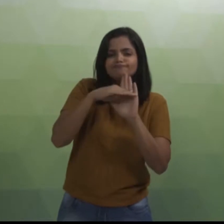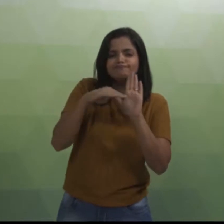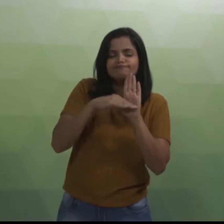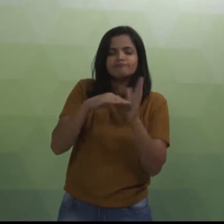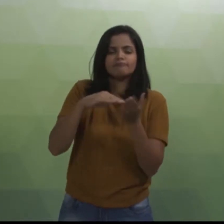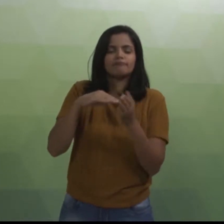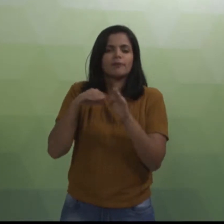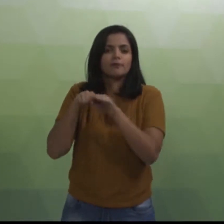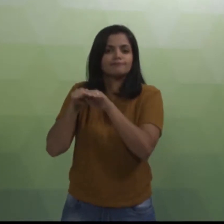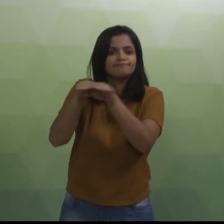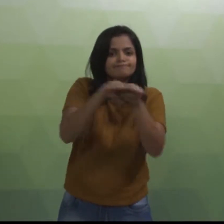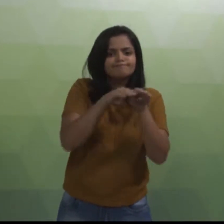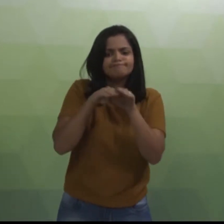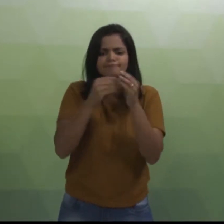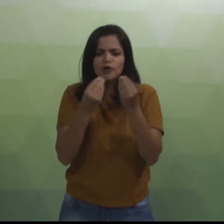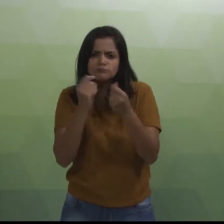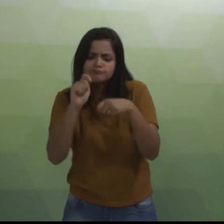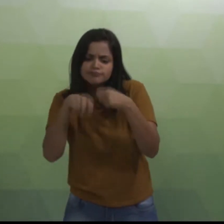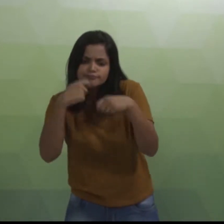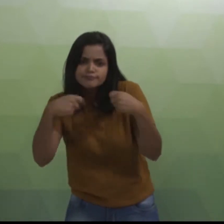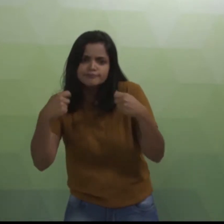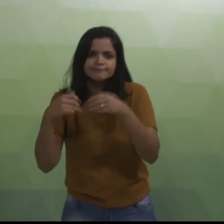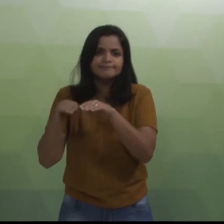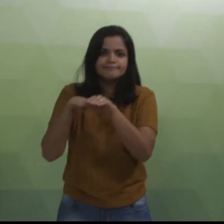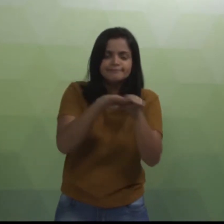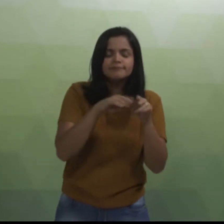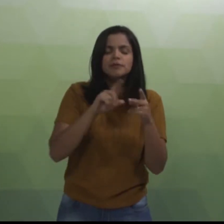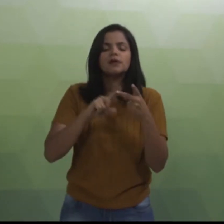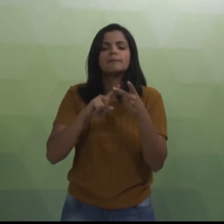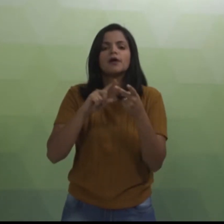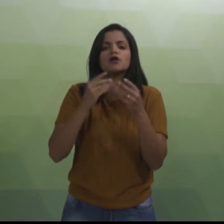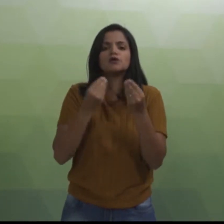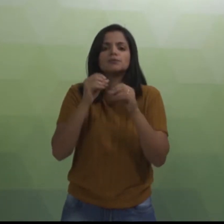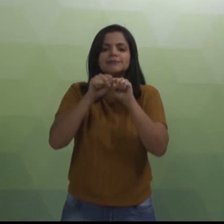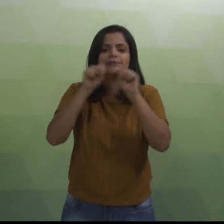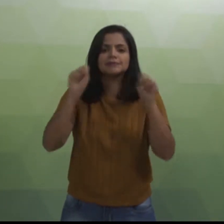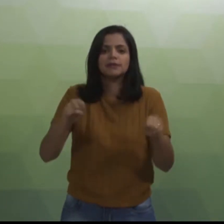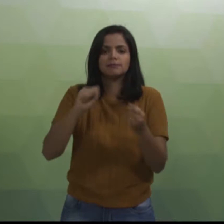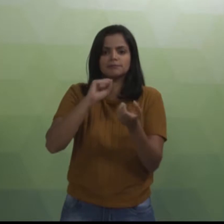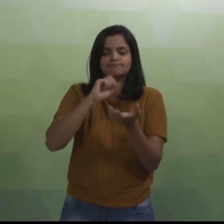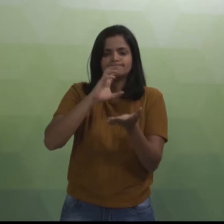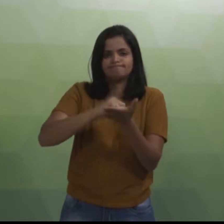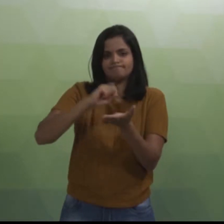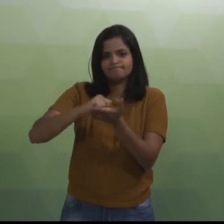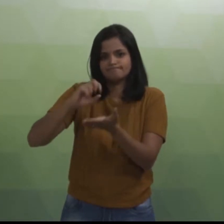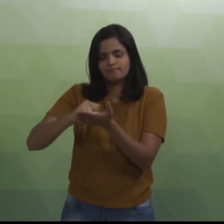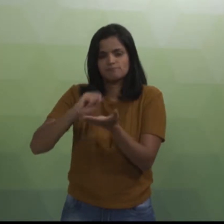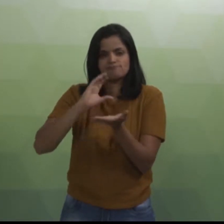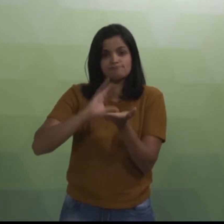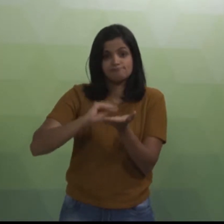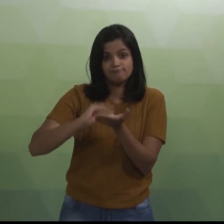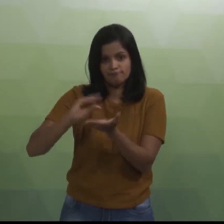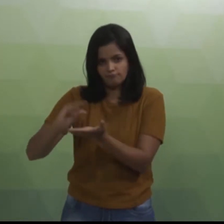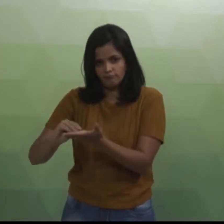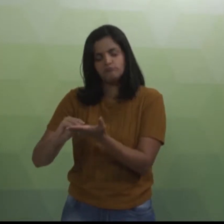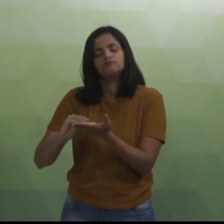sistema de escrita de sinais, padronização. O sistema de registros.